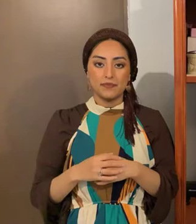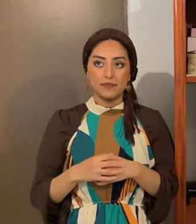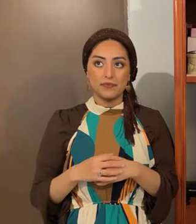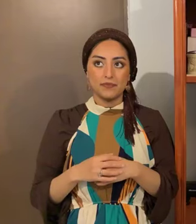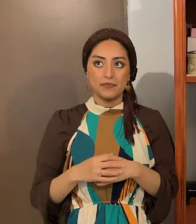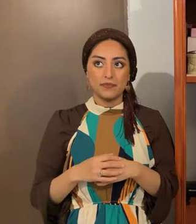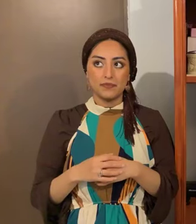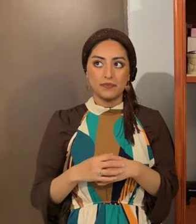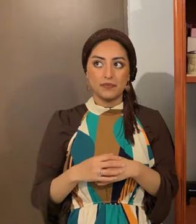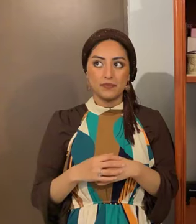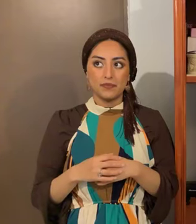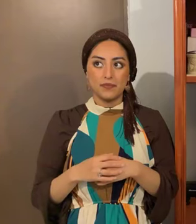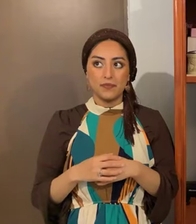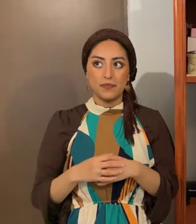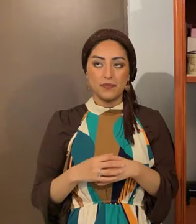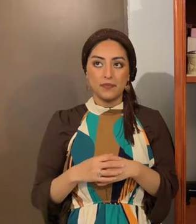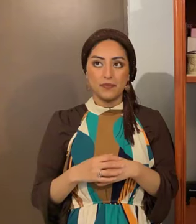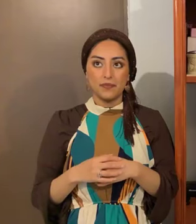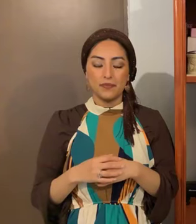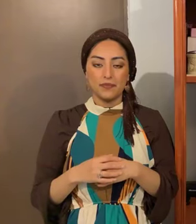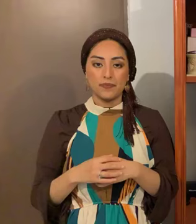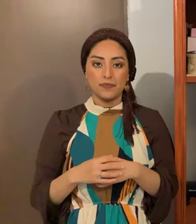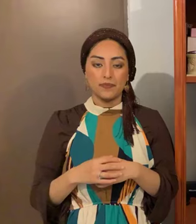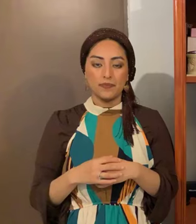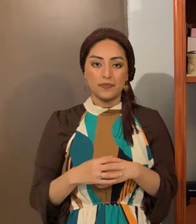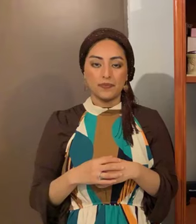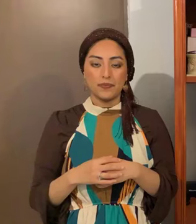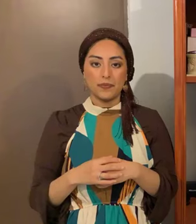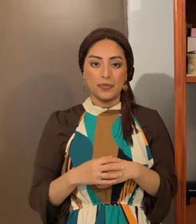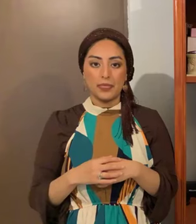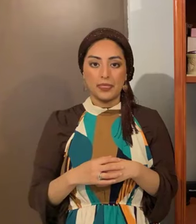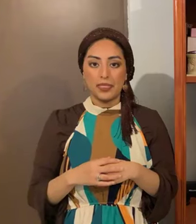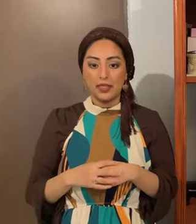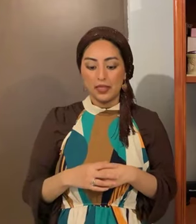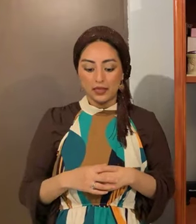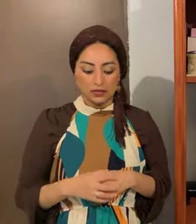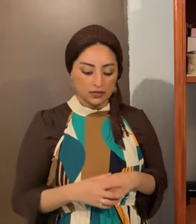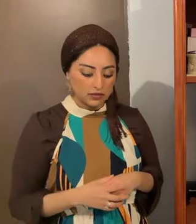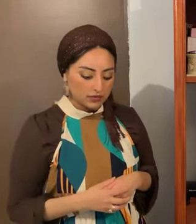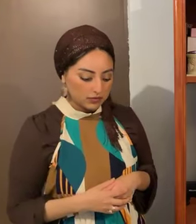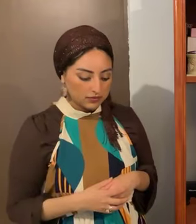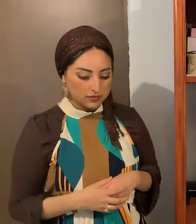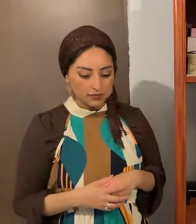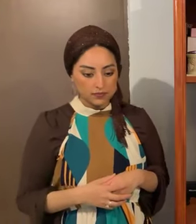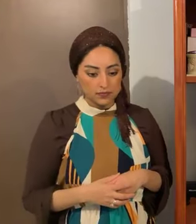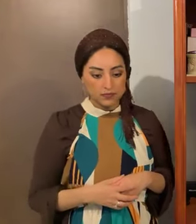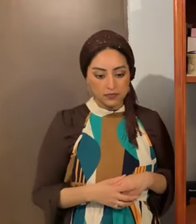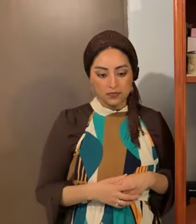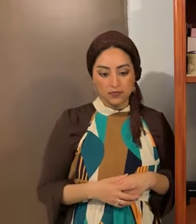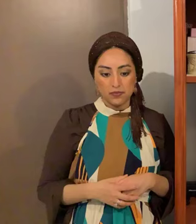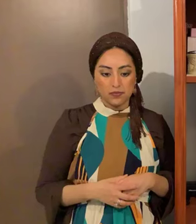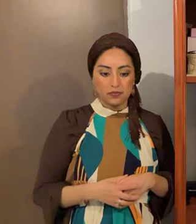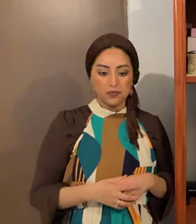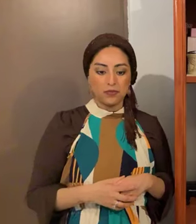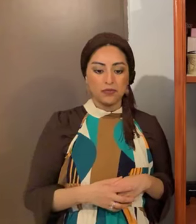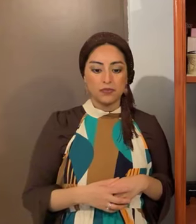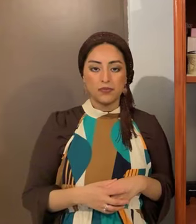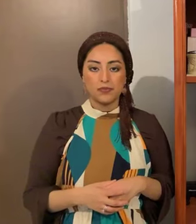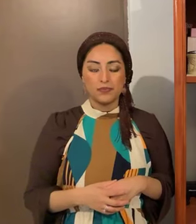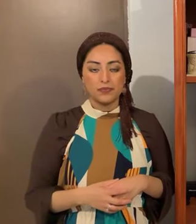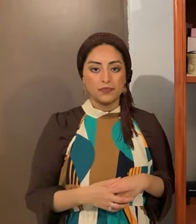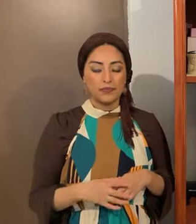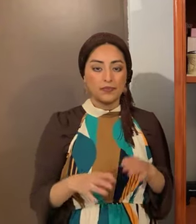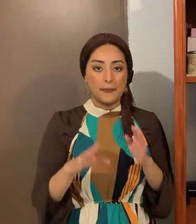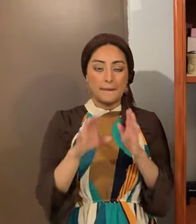Entonces, ¿qué es? Bueno, ahí nos habla la